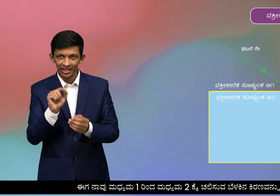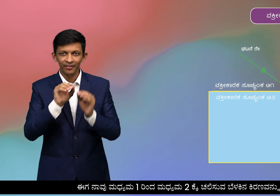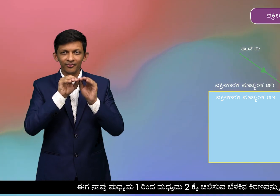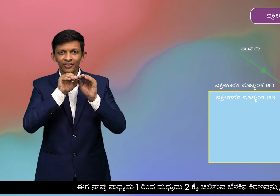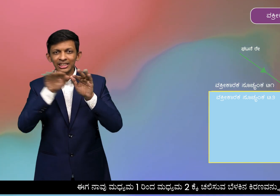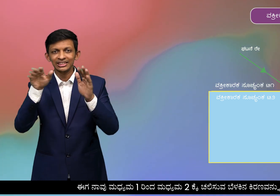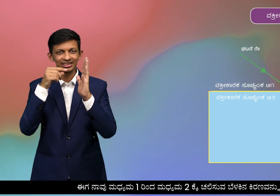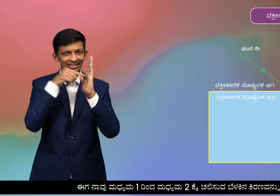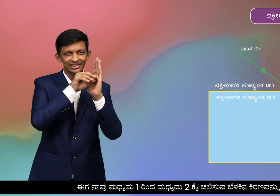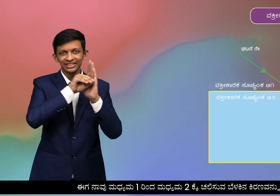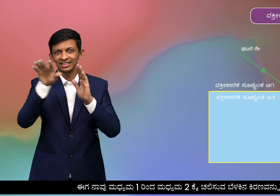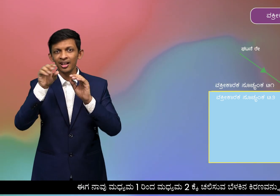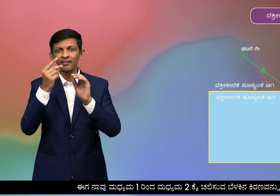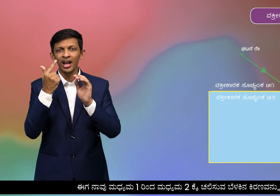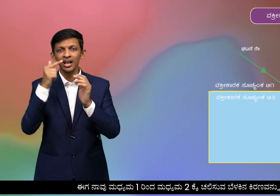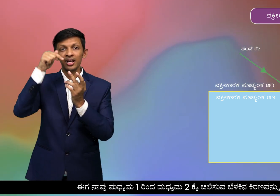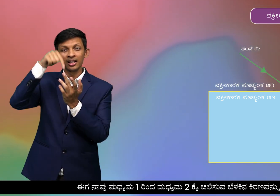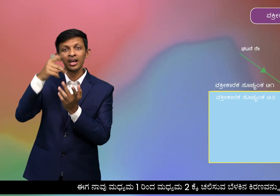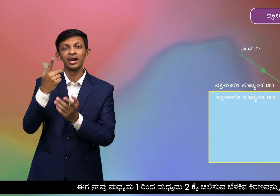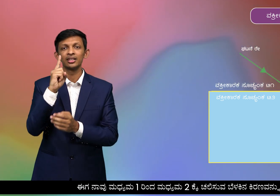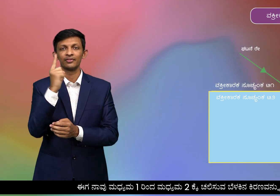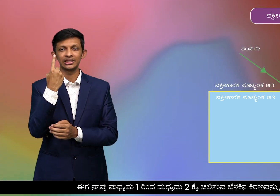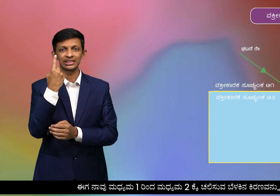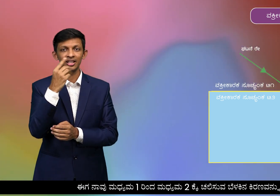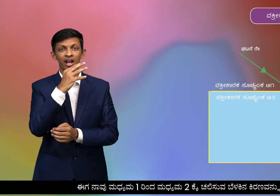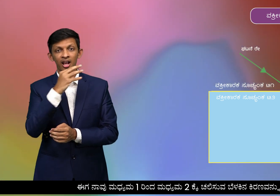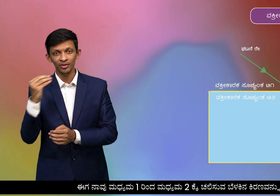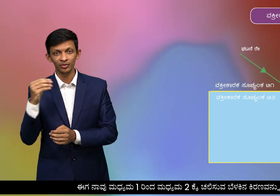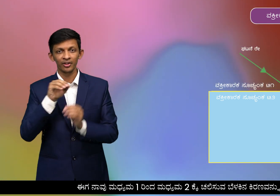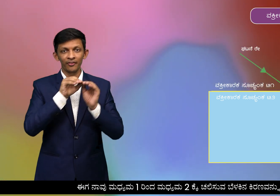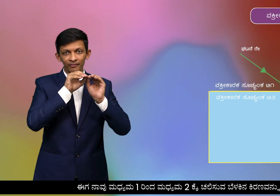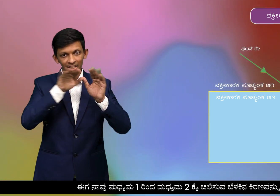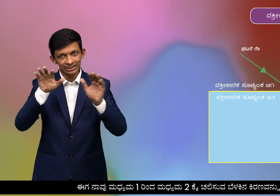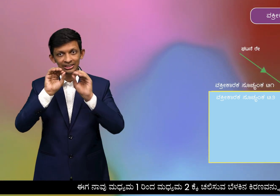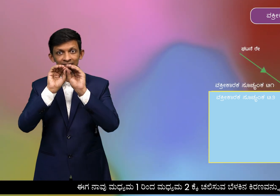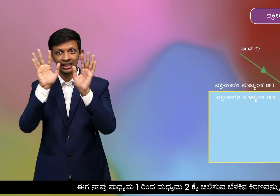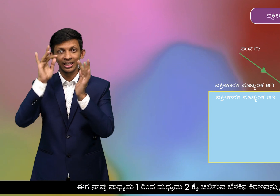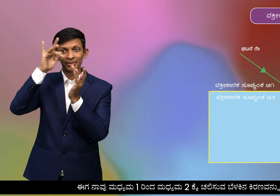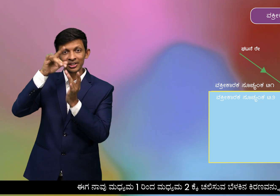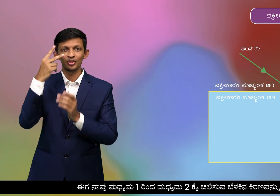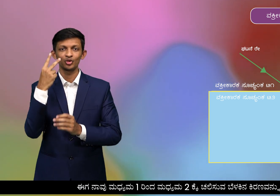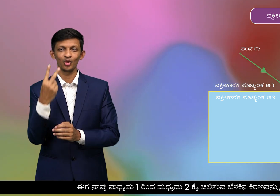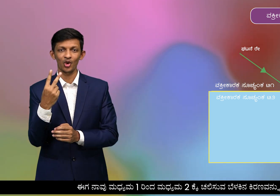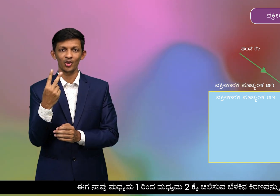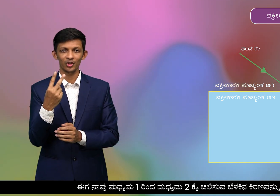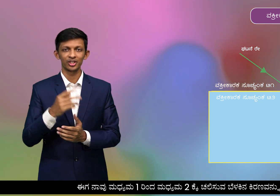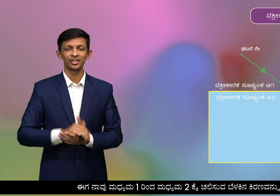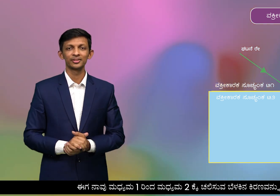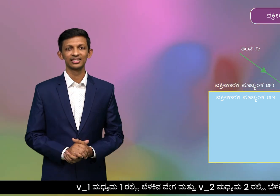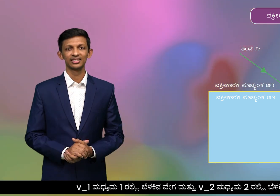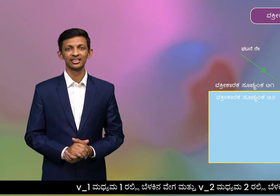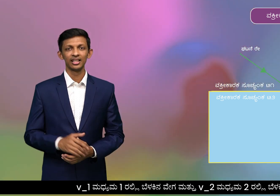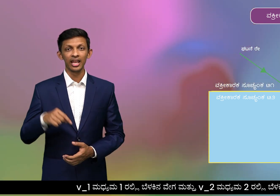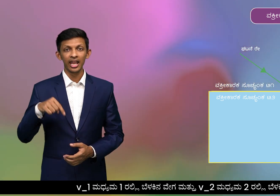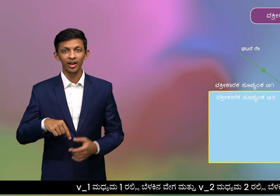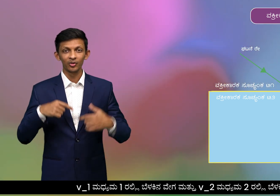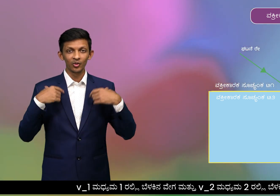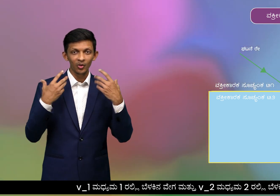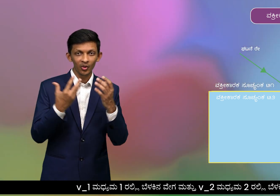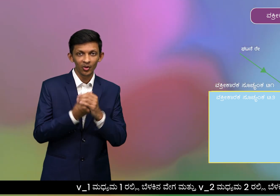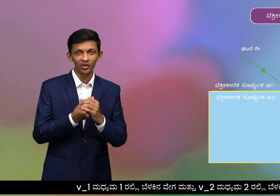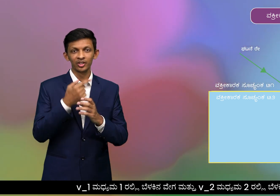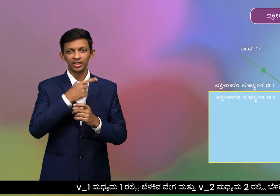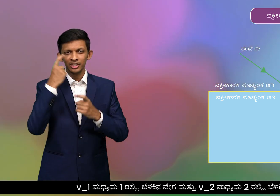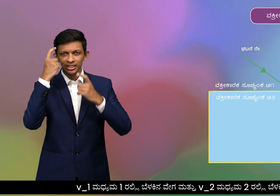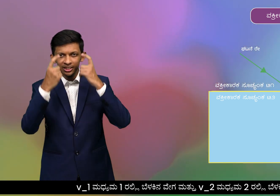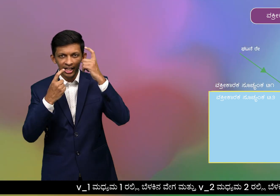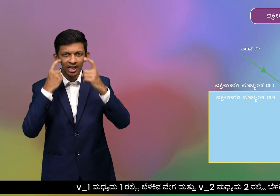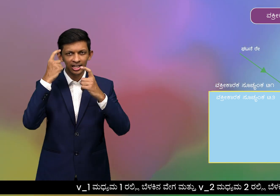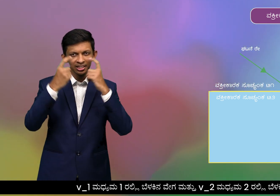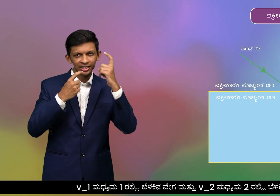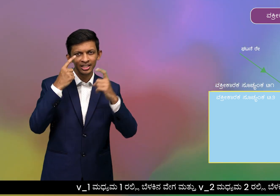ಮಾಧ್ಯಮದಲ್ಲಿ